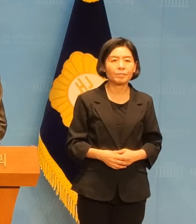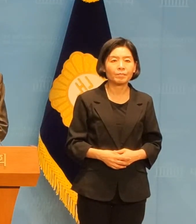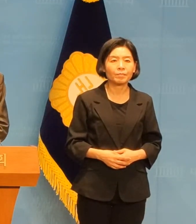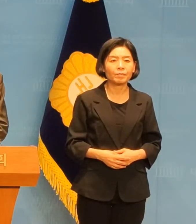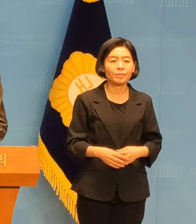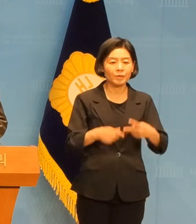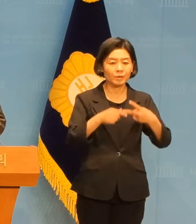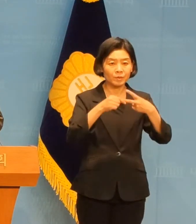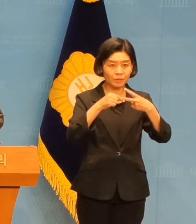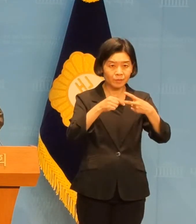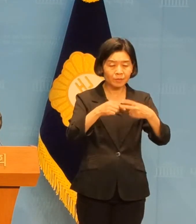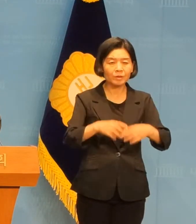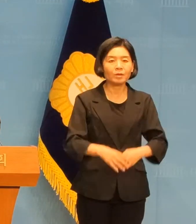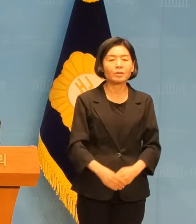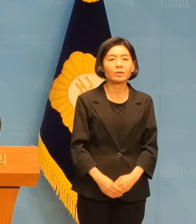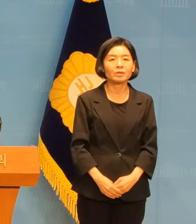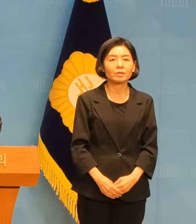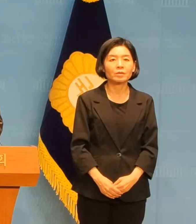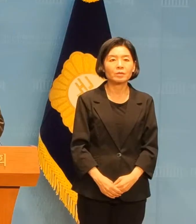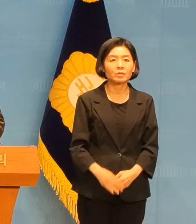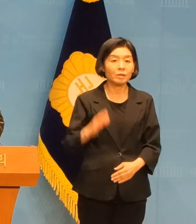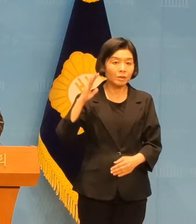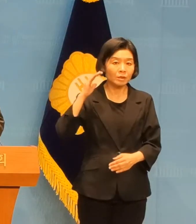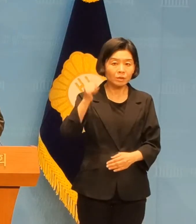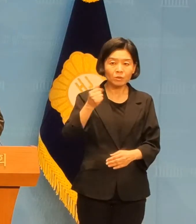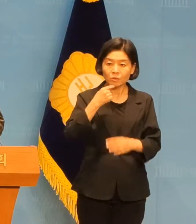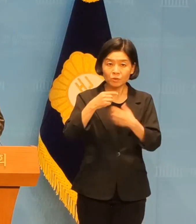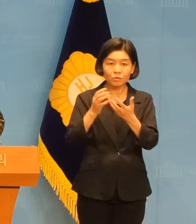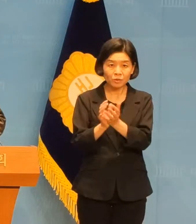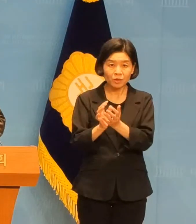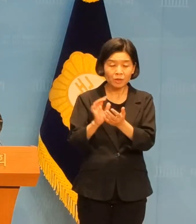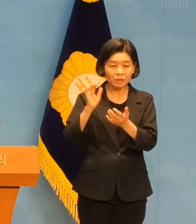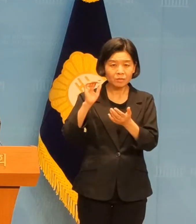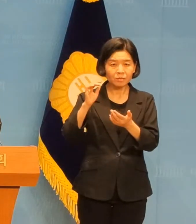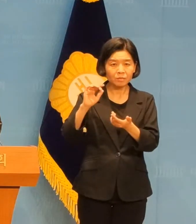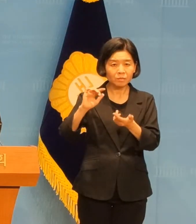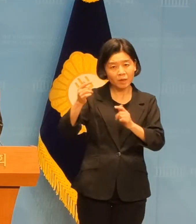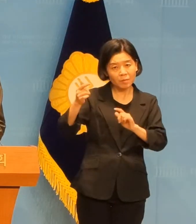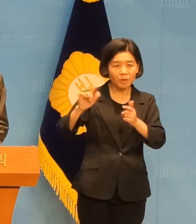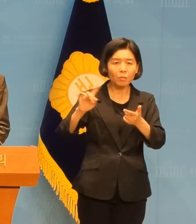두 번째 논평입니다. 대통령과 민주당의 엇박자라는 제목입니다.